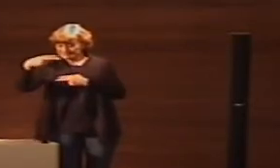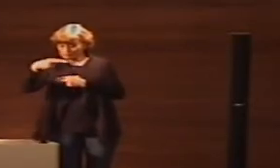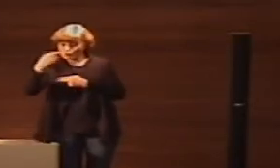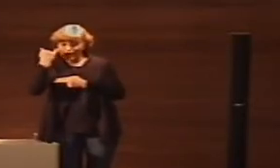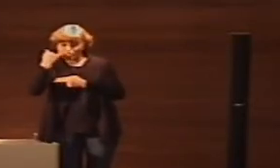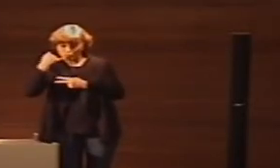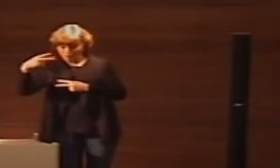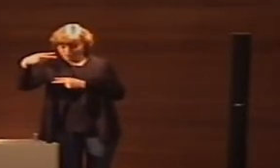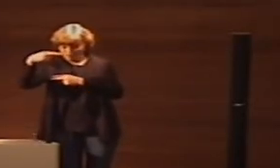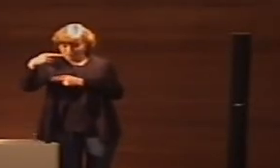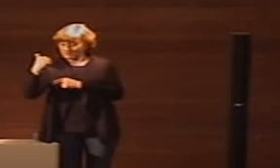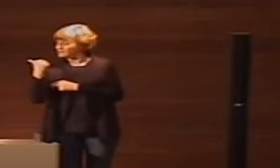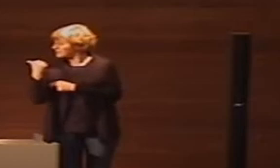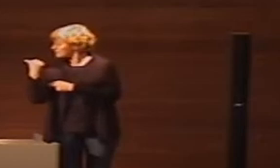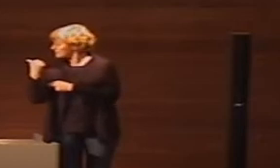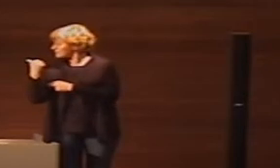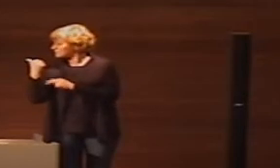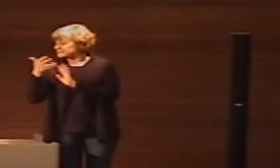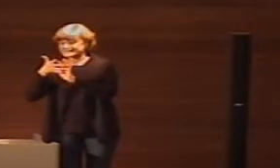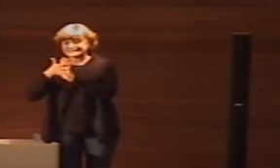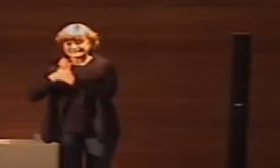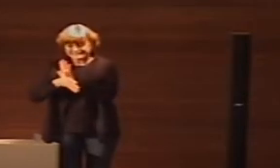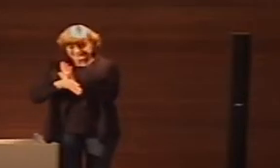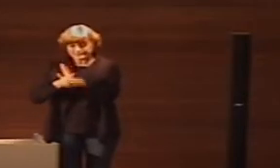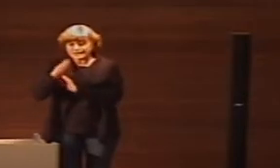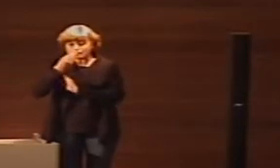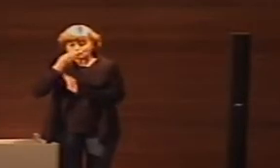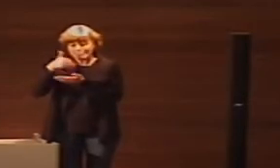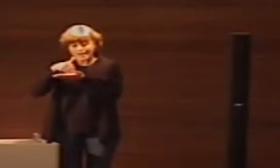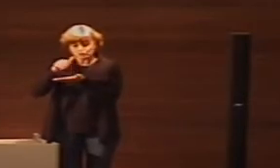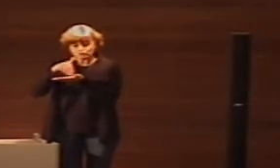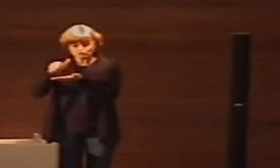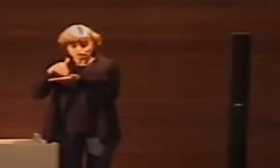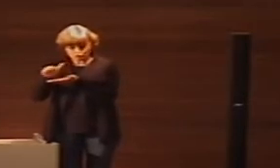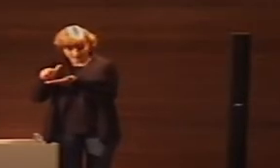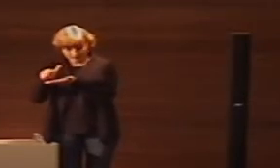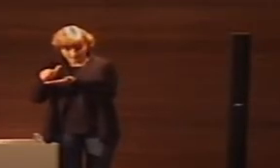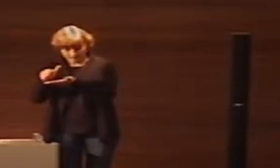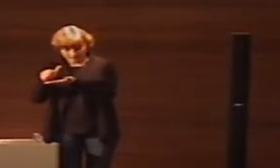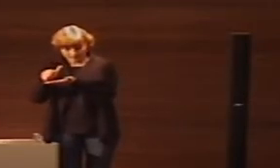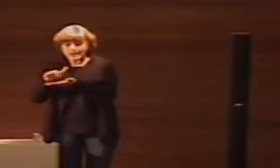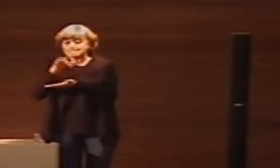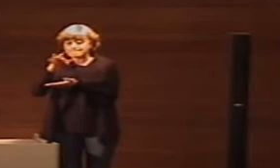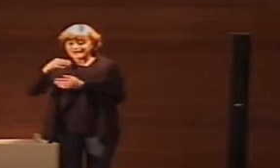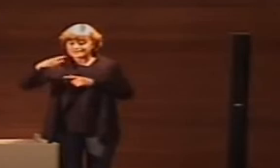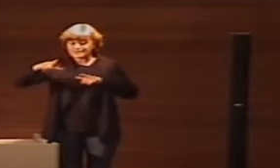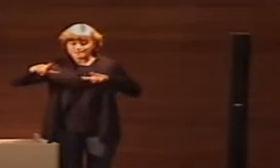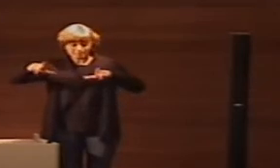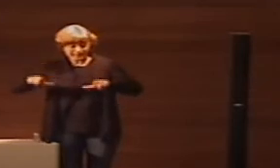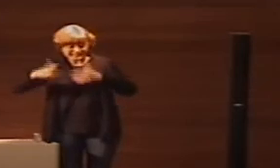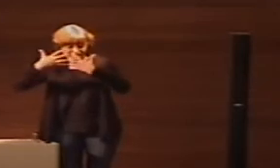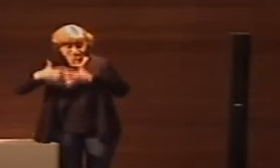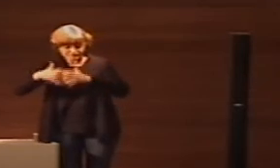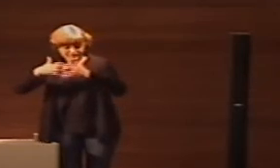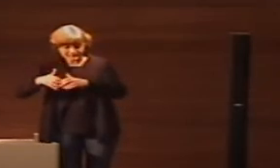azul, que es el compostaje vía plantas de tratamiento mecánico biológico, tiene